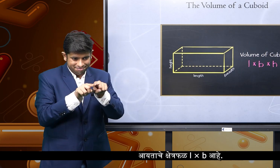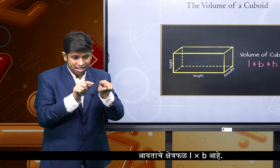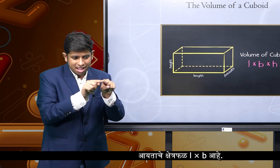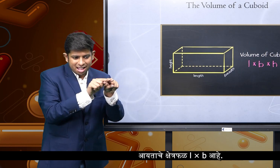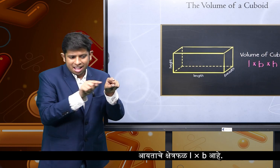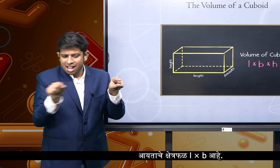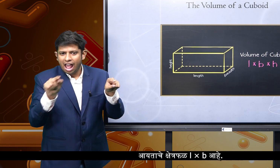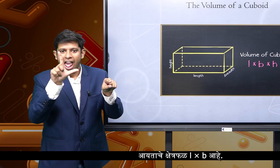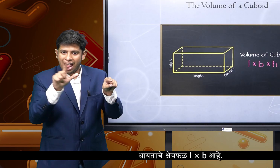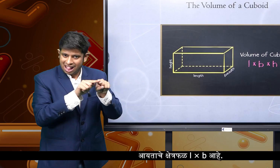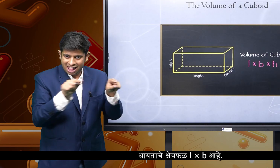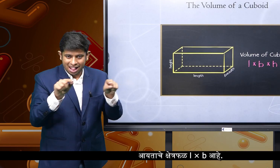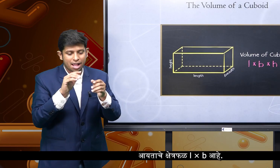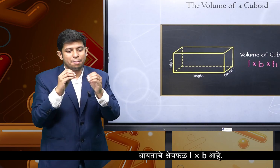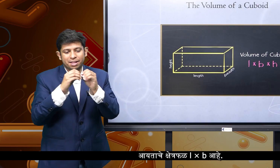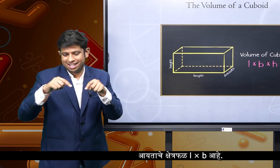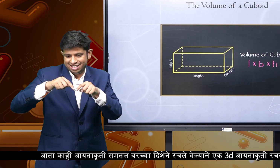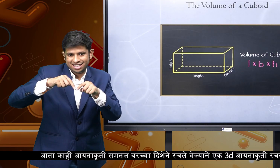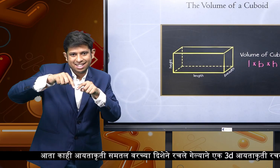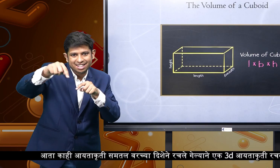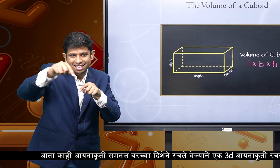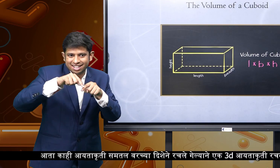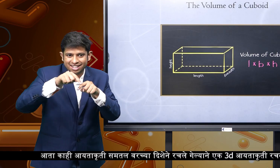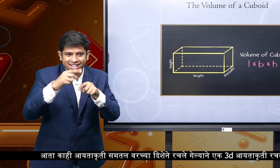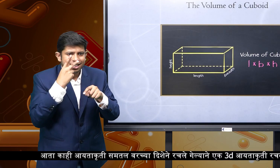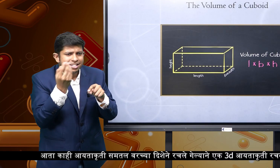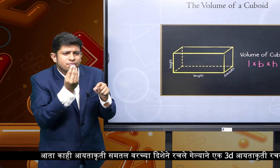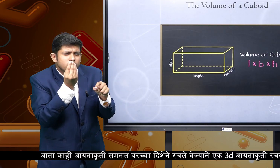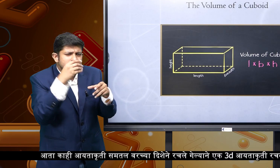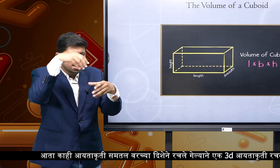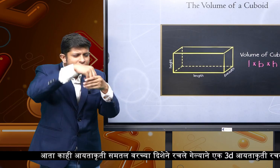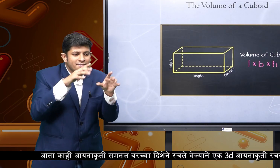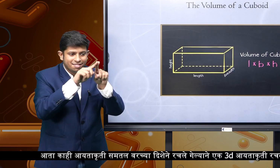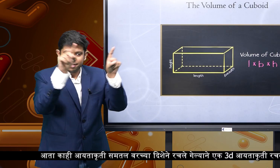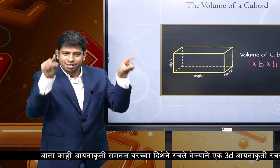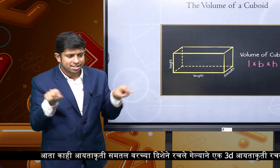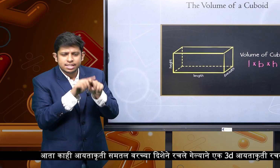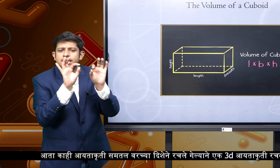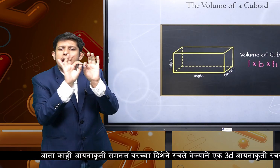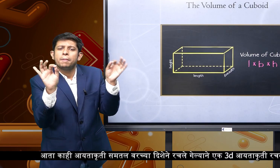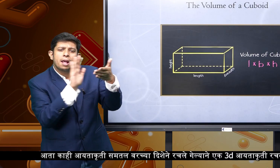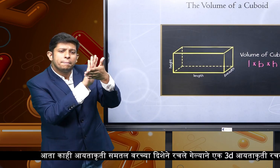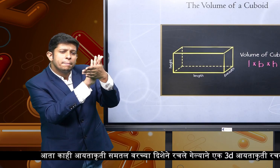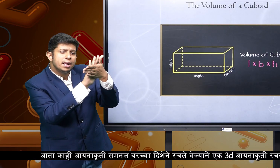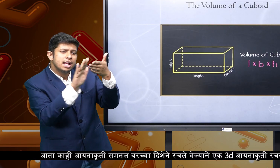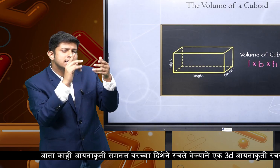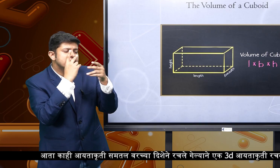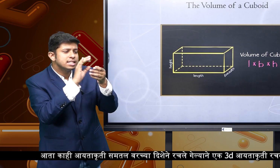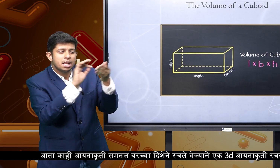क्षेत्रफळ L गुणिले B आहे. आता काही आयताकृती समतल वरच्या दिशेने रचले गेल्याने एक